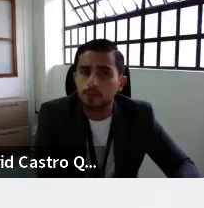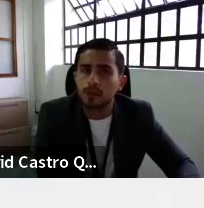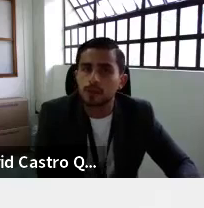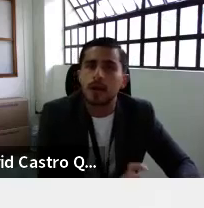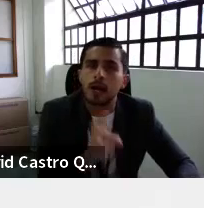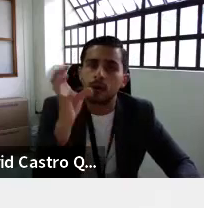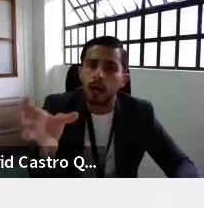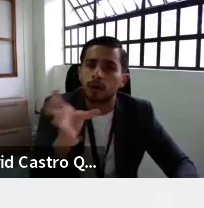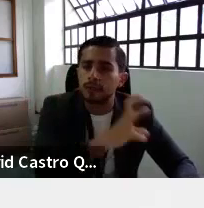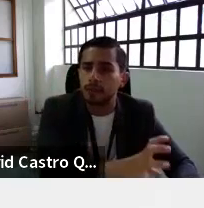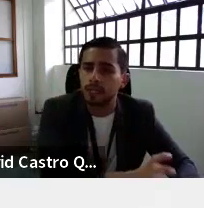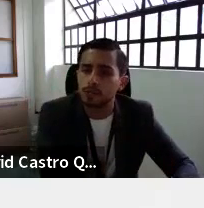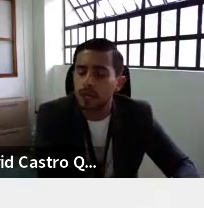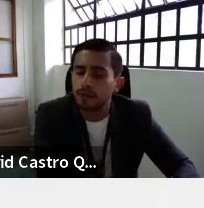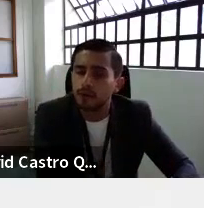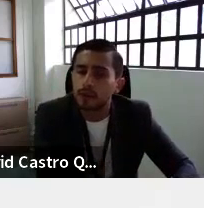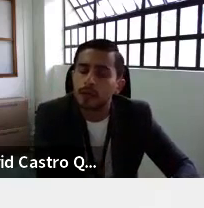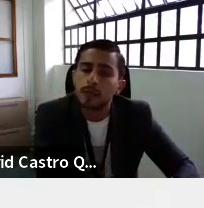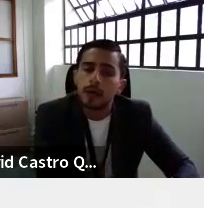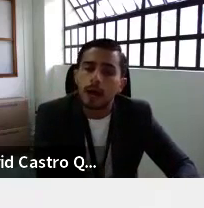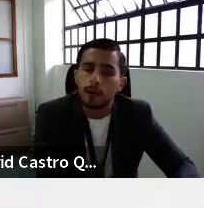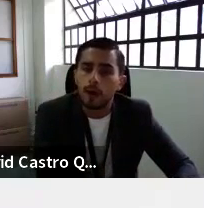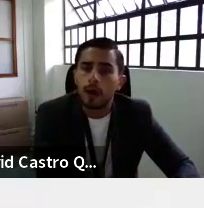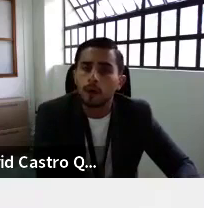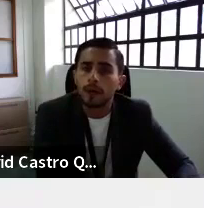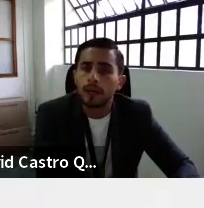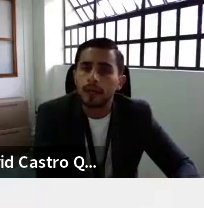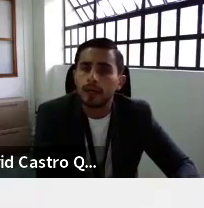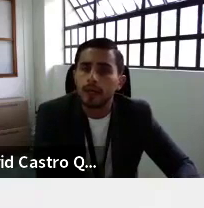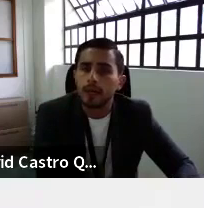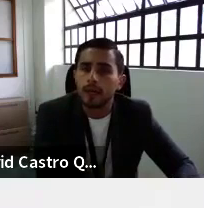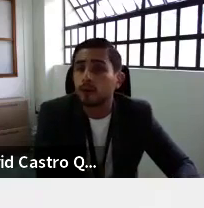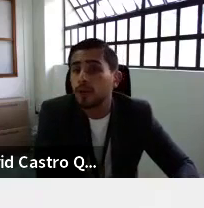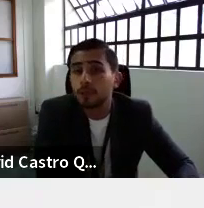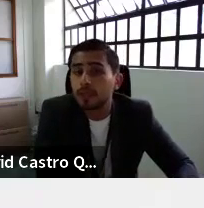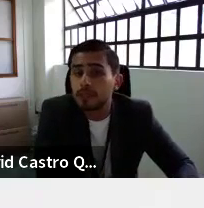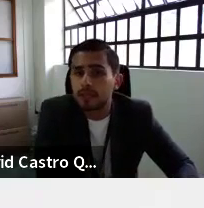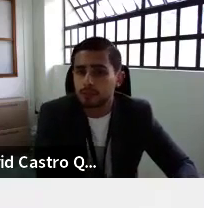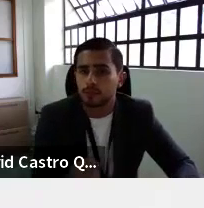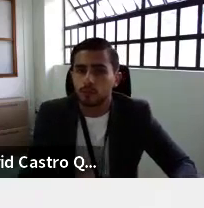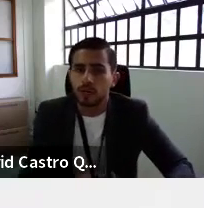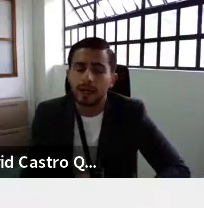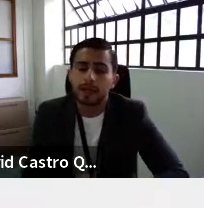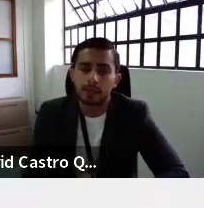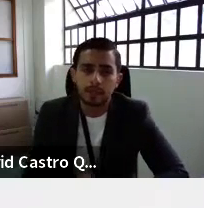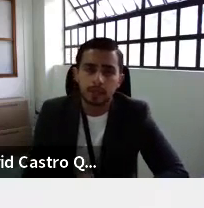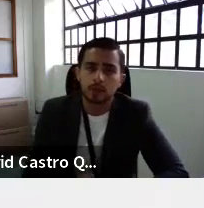por eso está alojado desde la elección de la facultad alojado en el componente por la investigación o en el eje de investigación